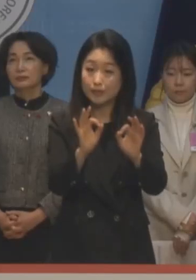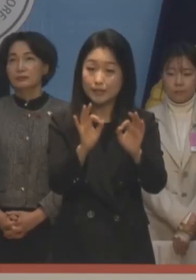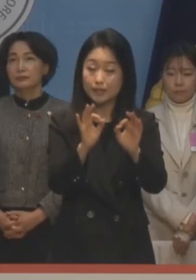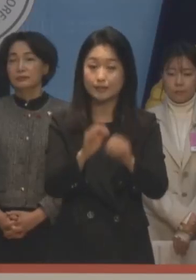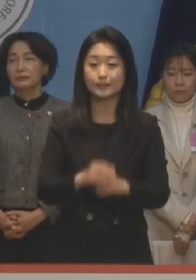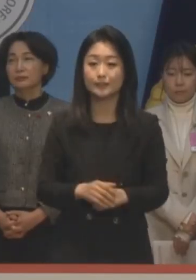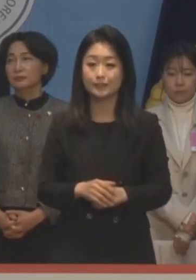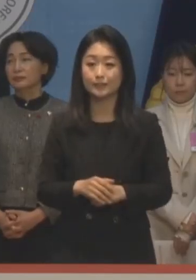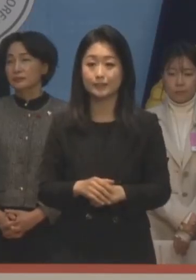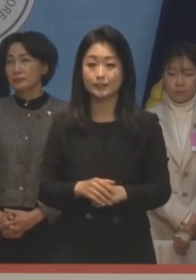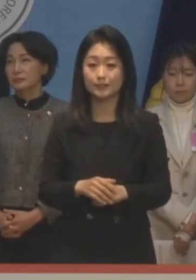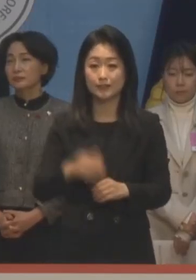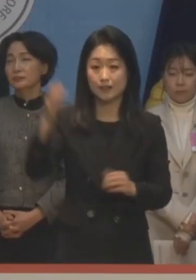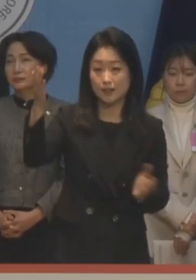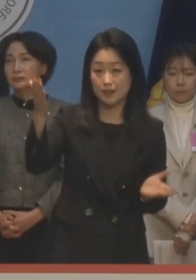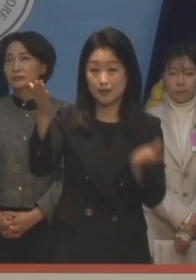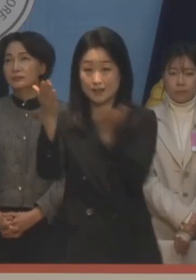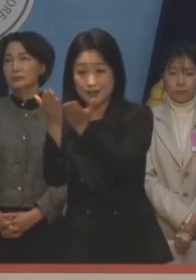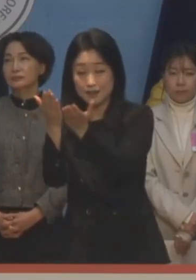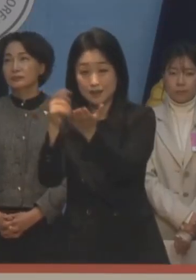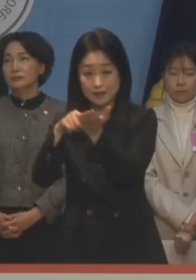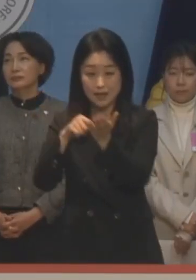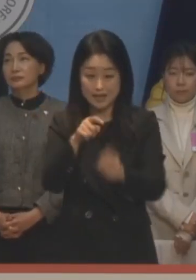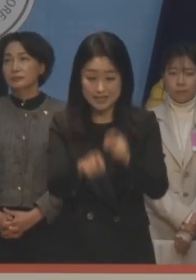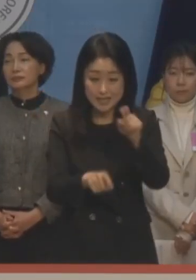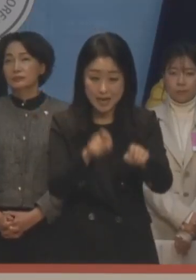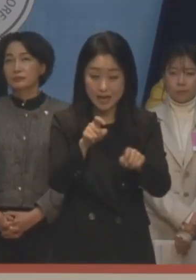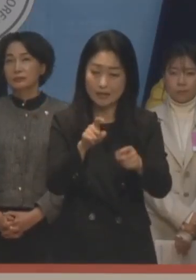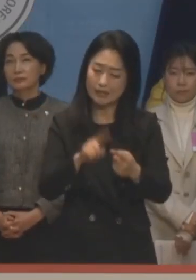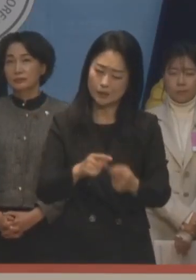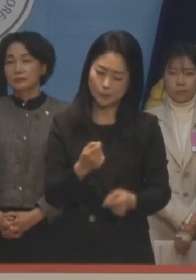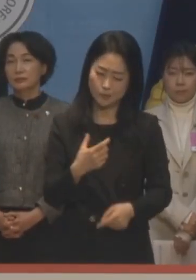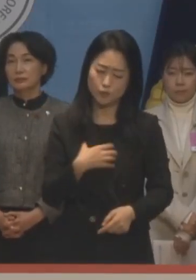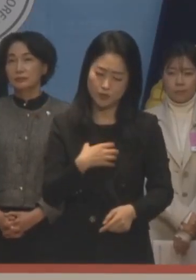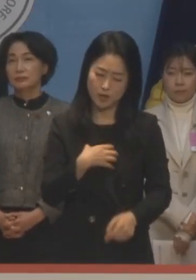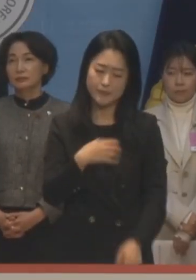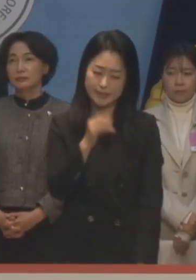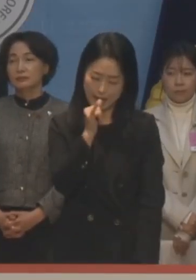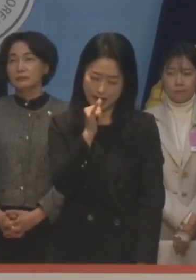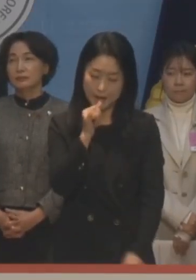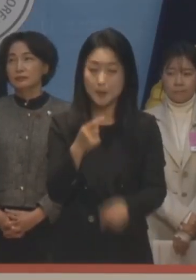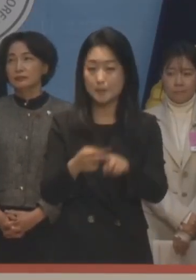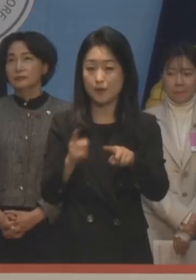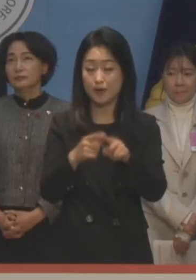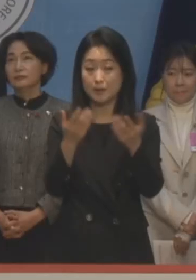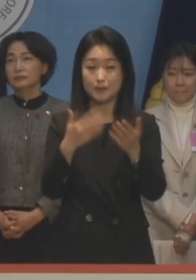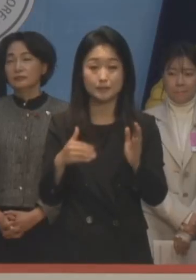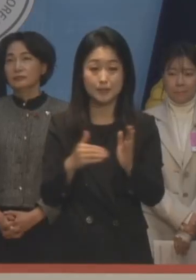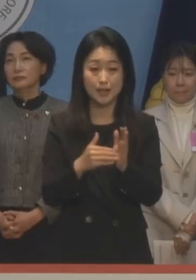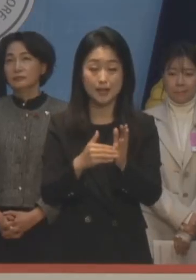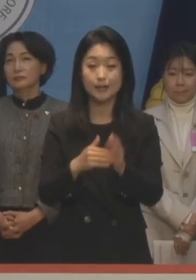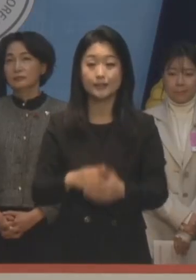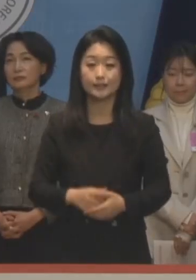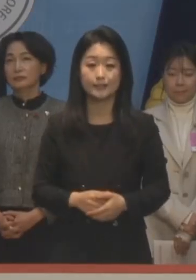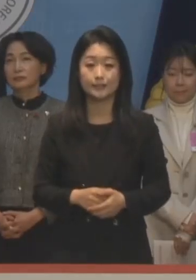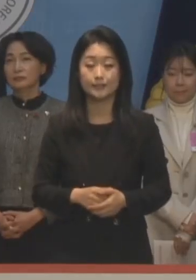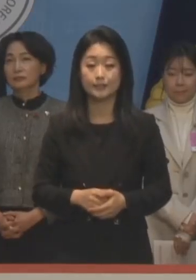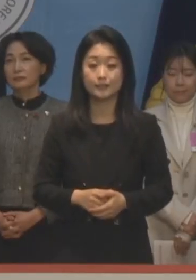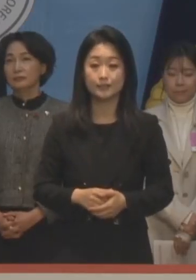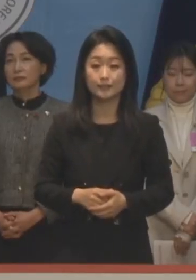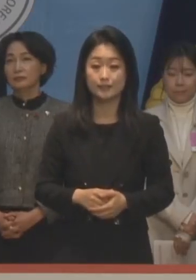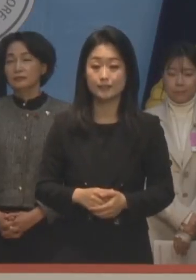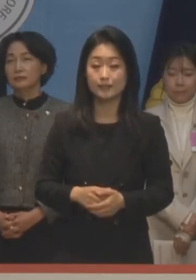장애인 권리 협약의 정부 이행 상황에 대해 우려를 표하고 있습니다. 유엔 장애인 권리